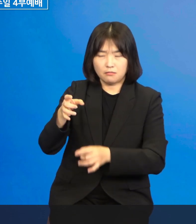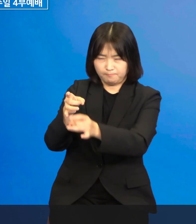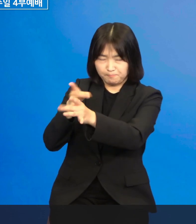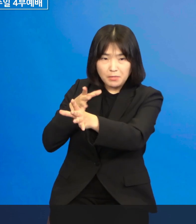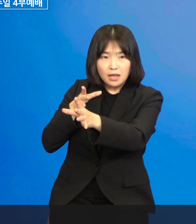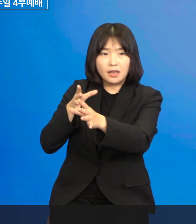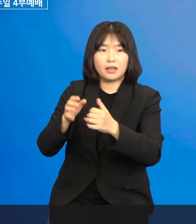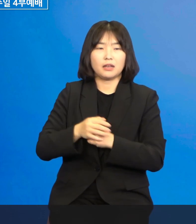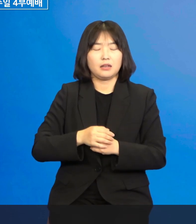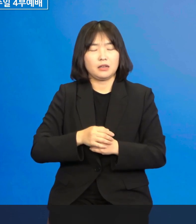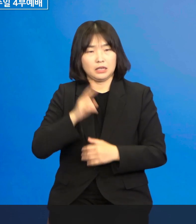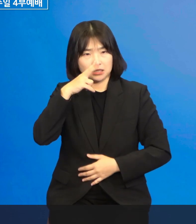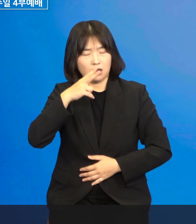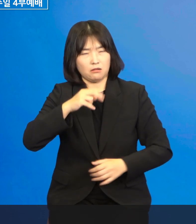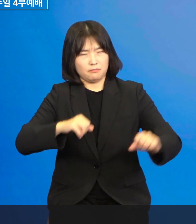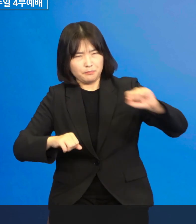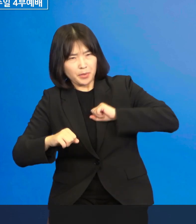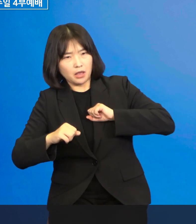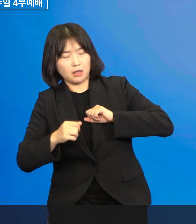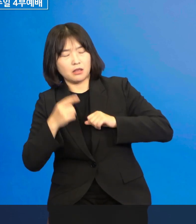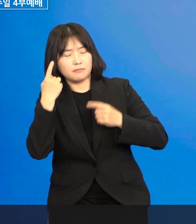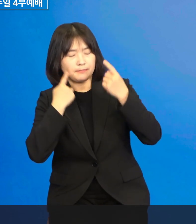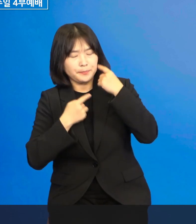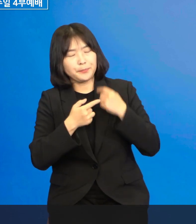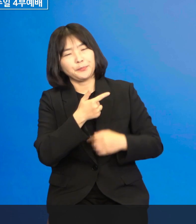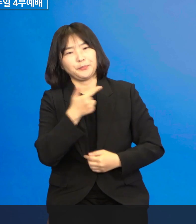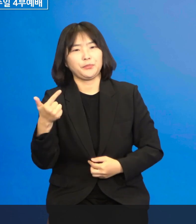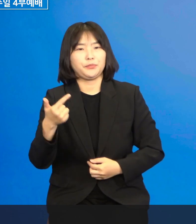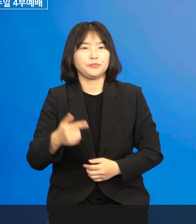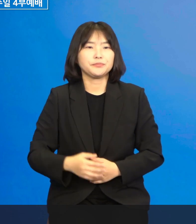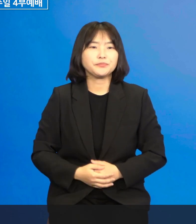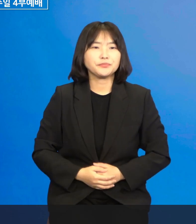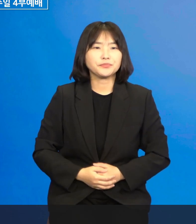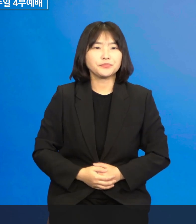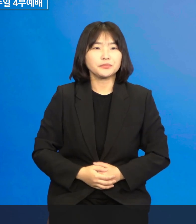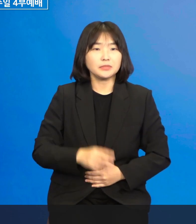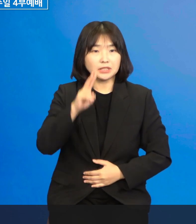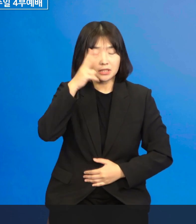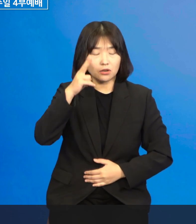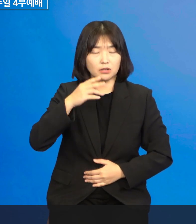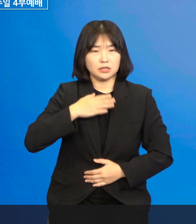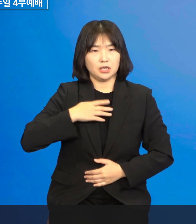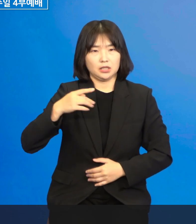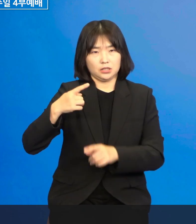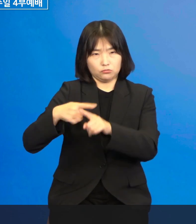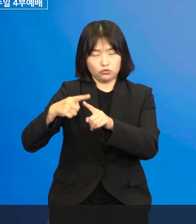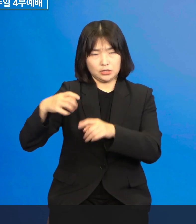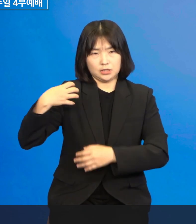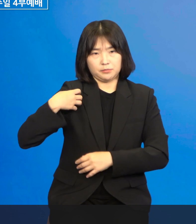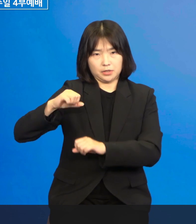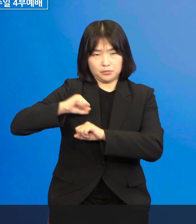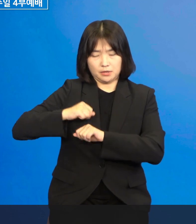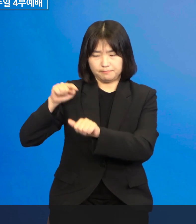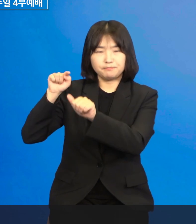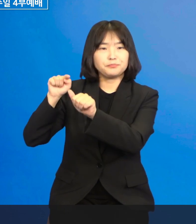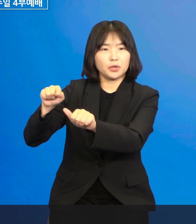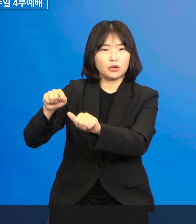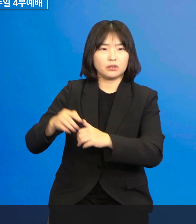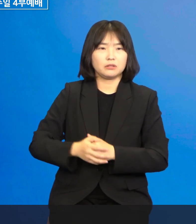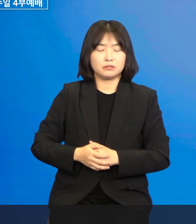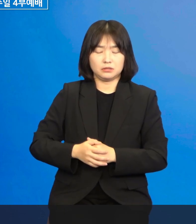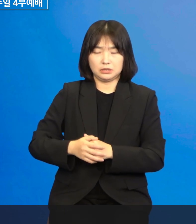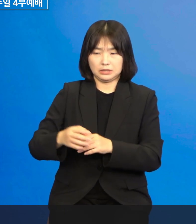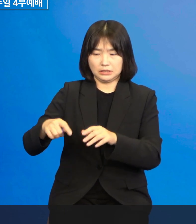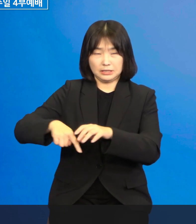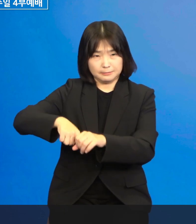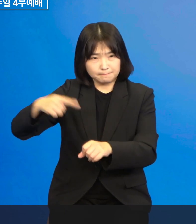알아보고 활을 쏘자 그가 화살을 맞고 중상을 입었다. 사울이 자기의 무기 담당 병사에게